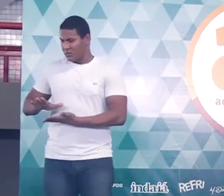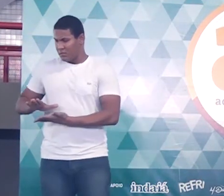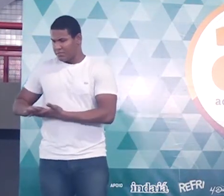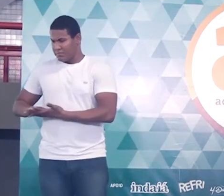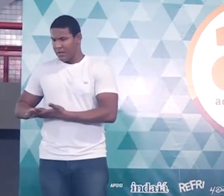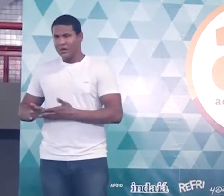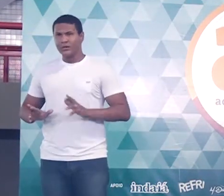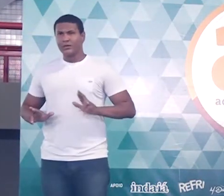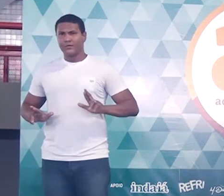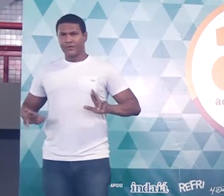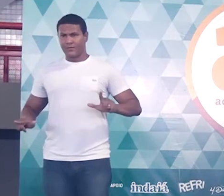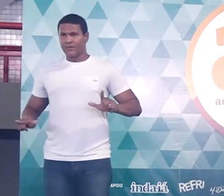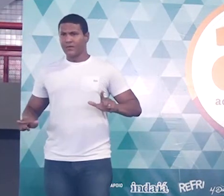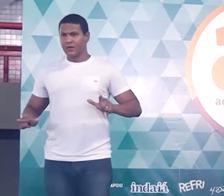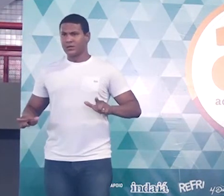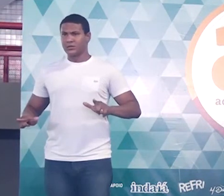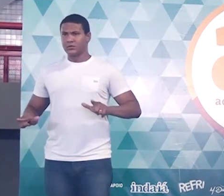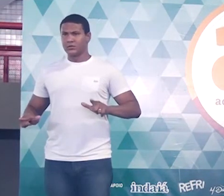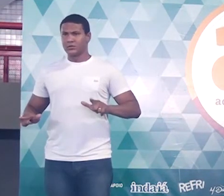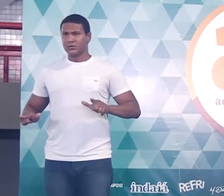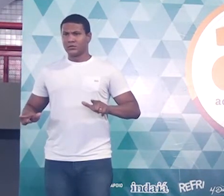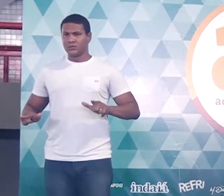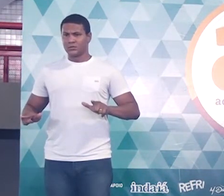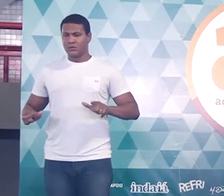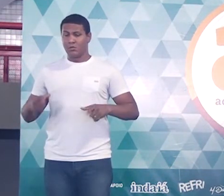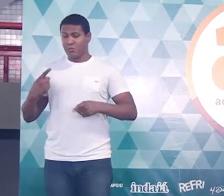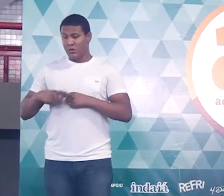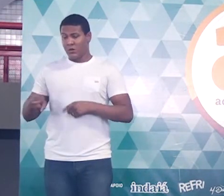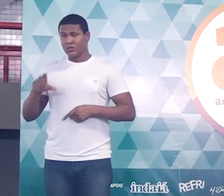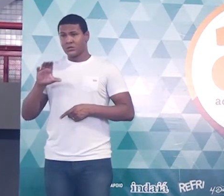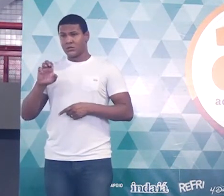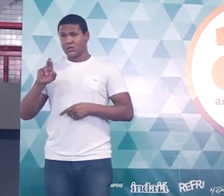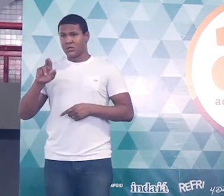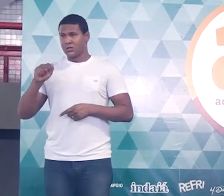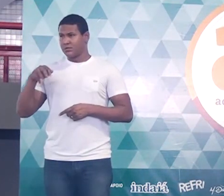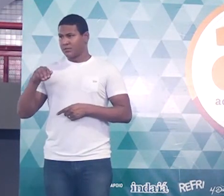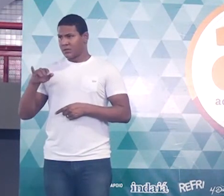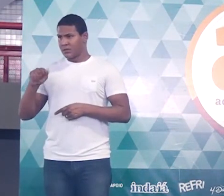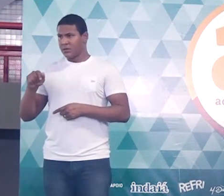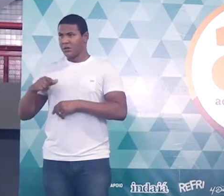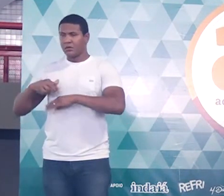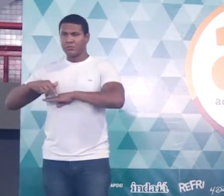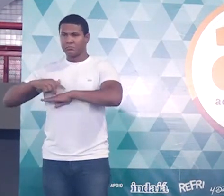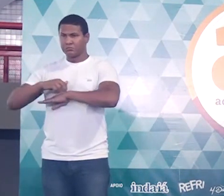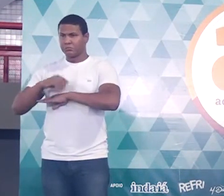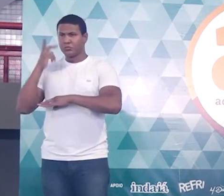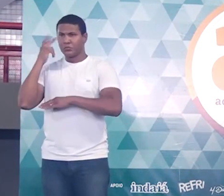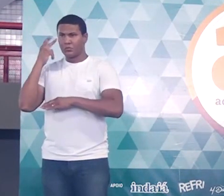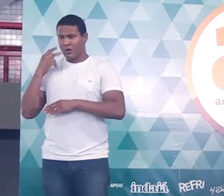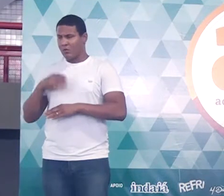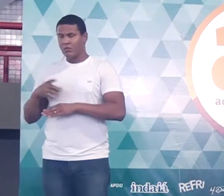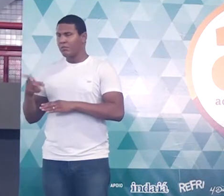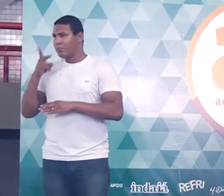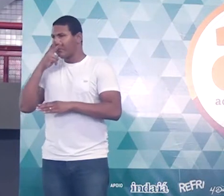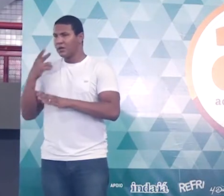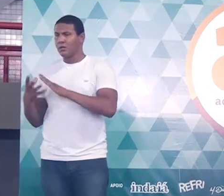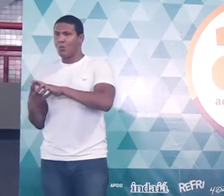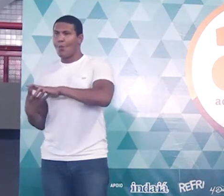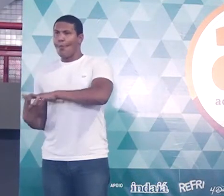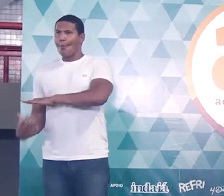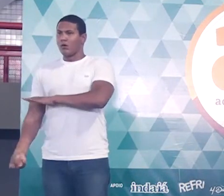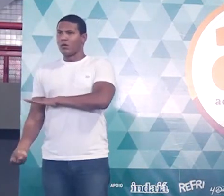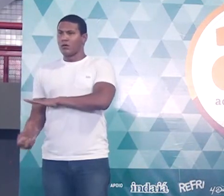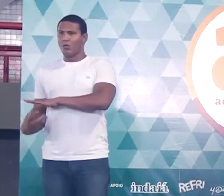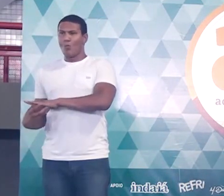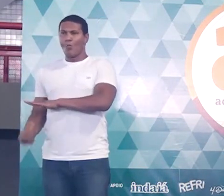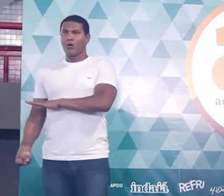diferentes? Porque a cerâmica, por ser uma boa condutora, vai puxar calor do seu pé. E você tem a sensação de que